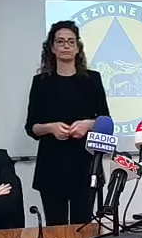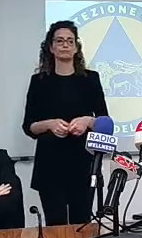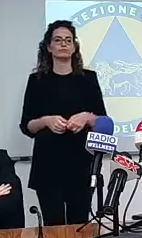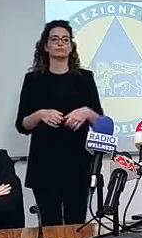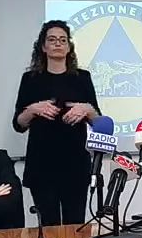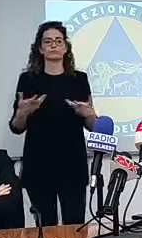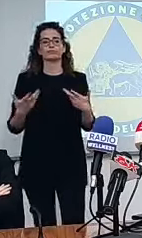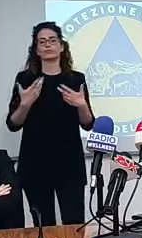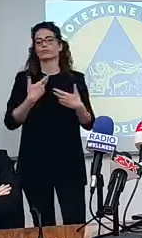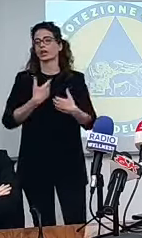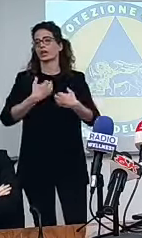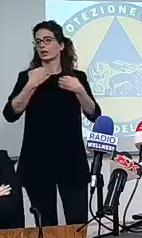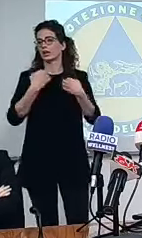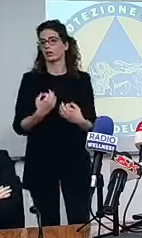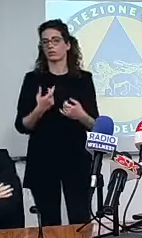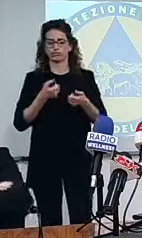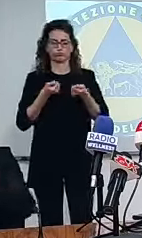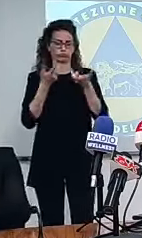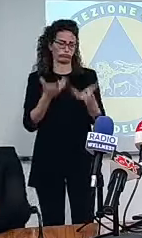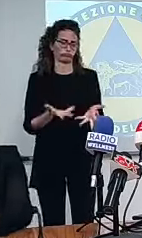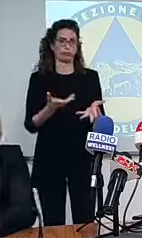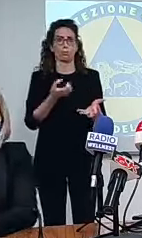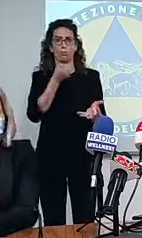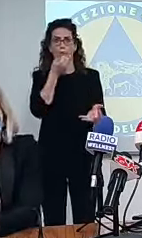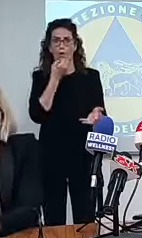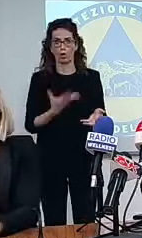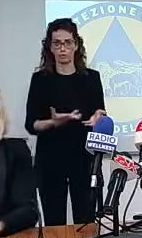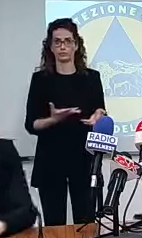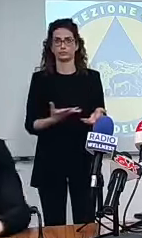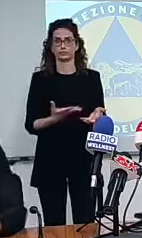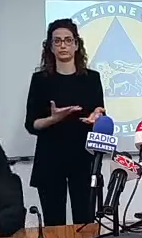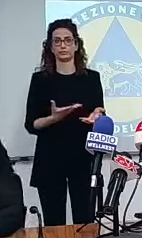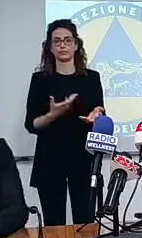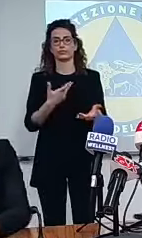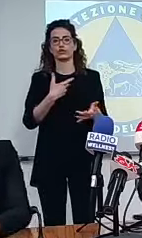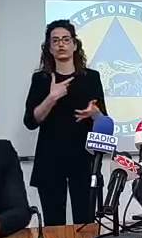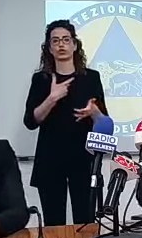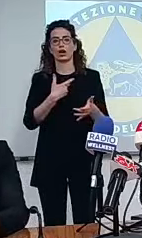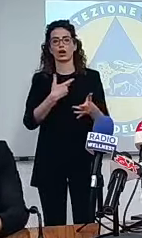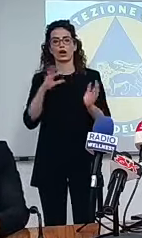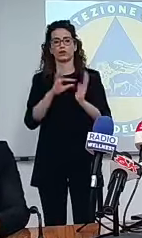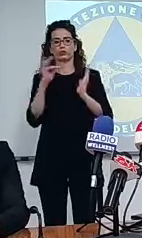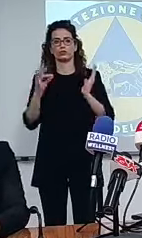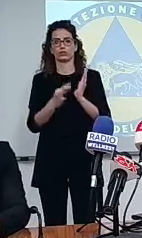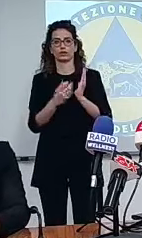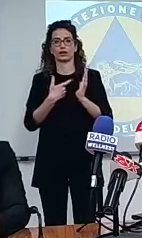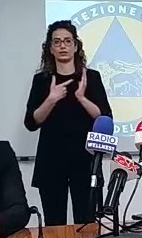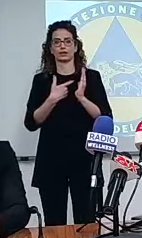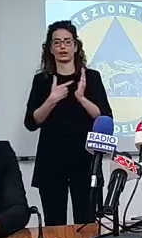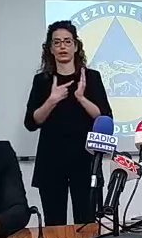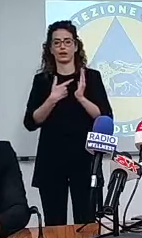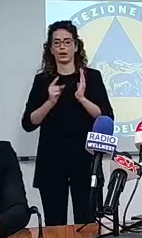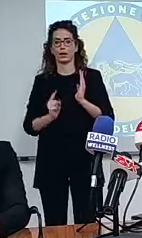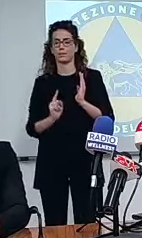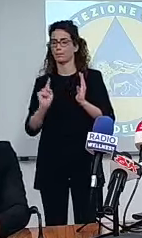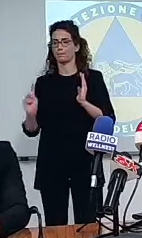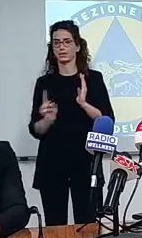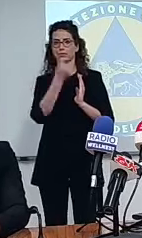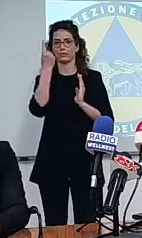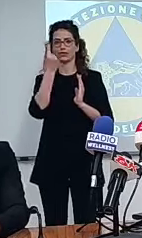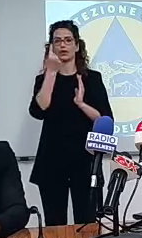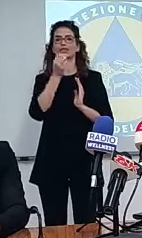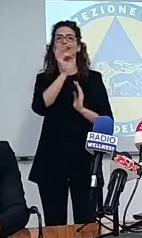abbiamo indubbiamente buoni dati. Abbiamo una giornata che segna un record di un'incidenza sotto